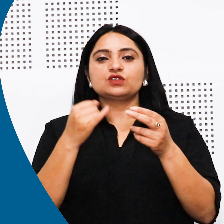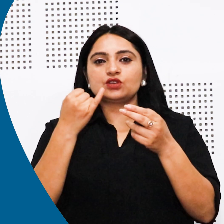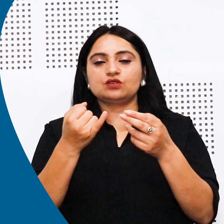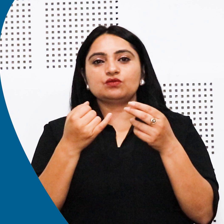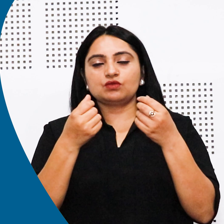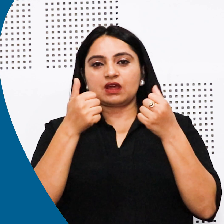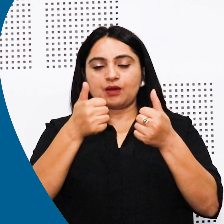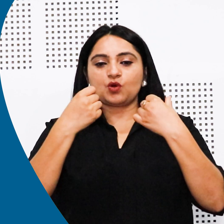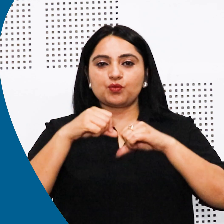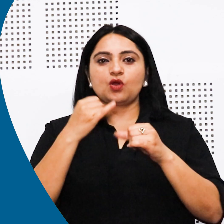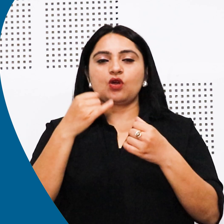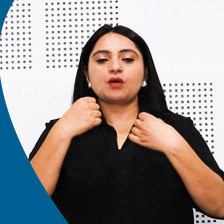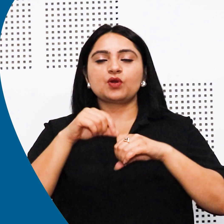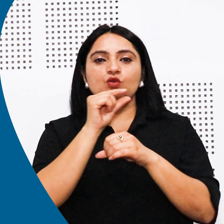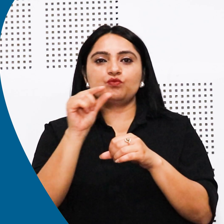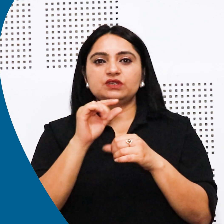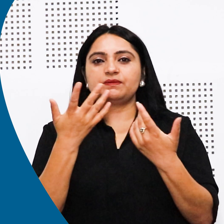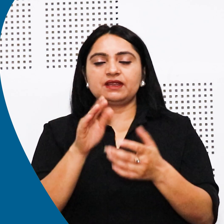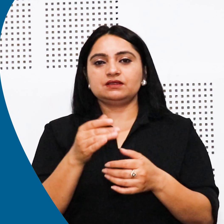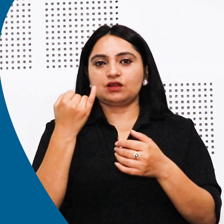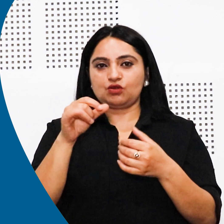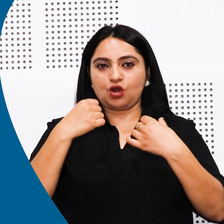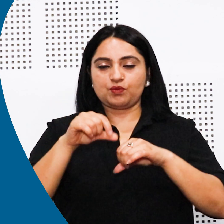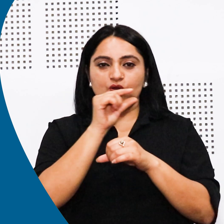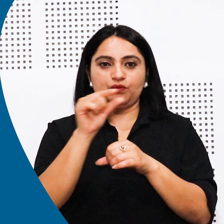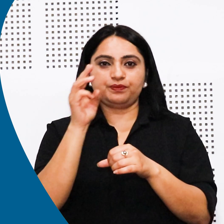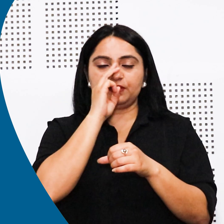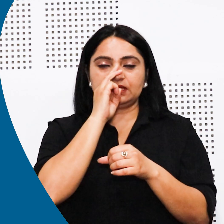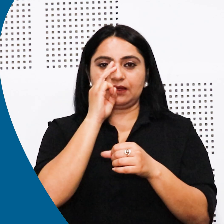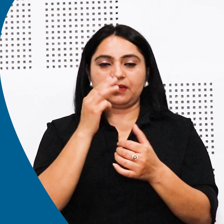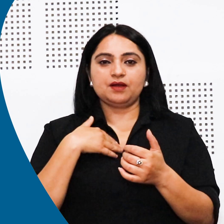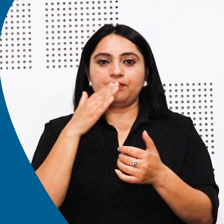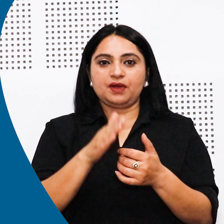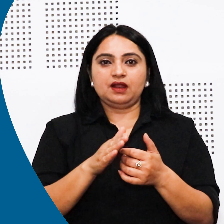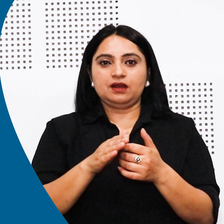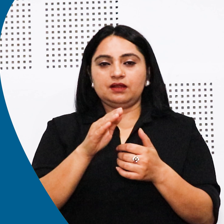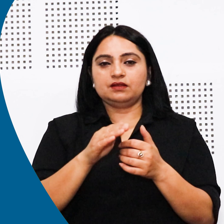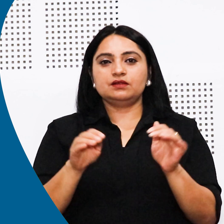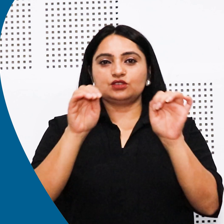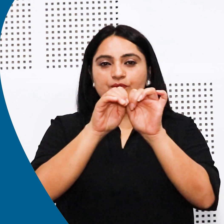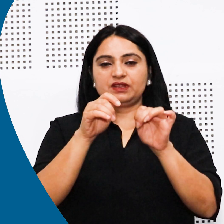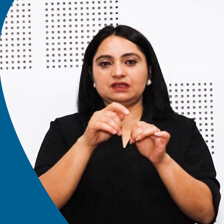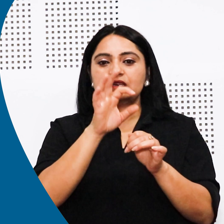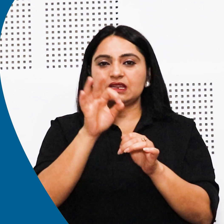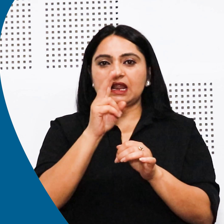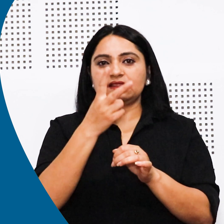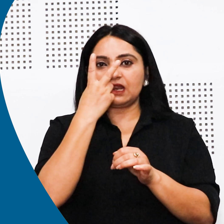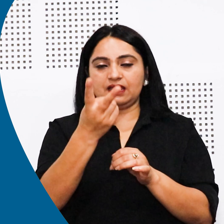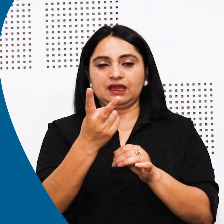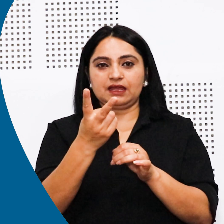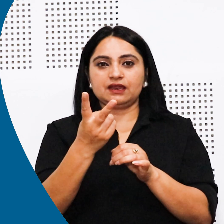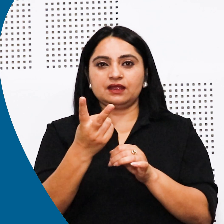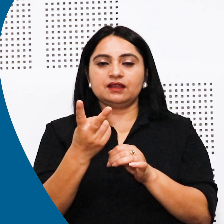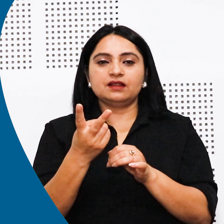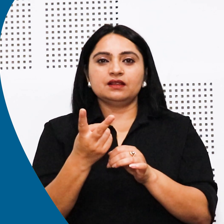दुरुपयोगको बारेमा तपाईँलाई लागेको कुरा चाहिँ के छ? दुरुपयोगको बारेमा चाहिँ मैले अब सम्बन्धित निकाय नै त्यसलाई हेर्ने